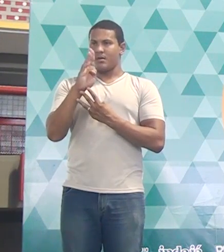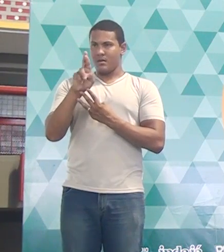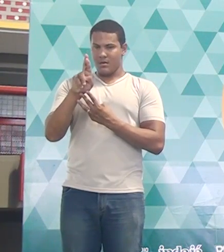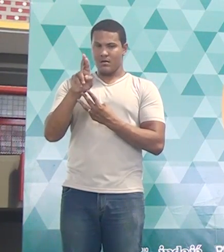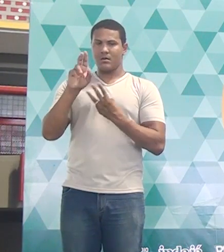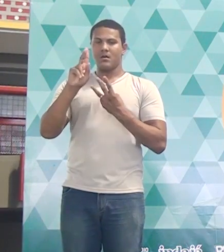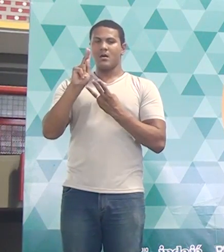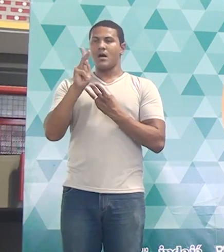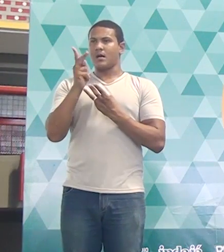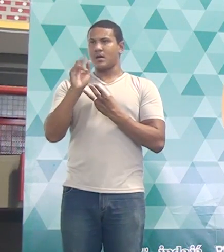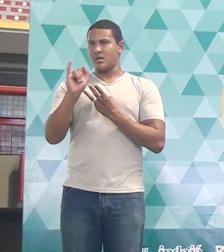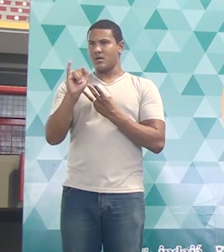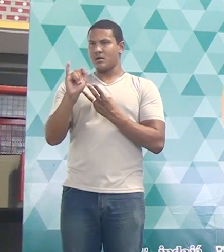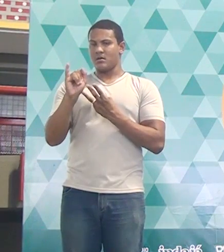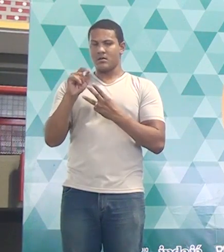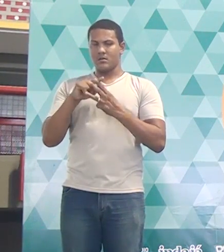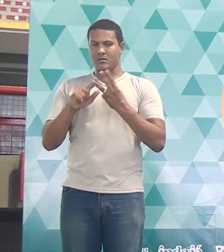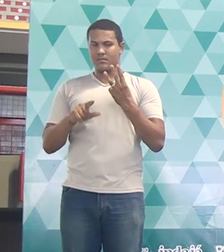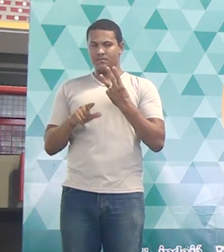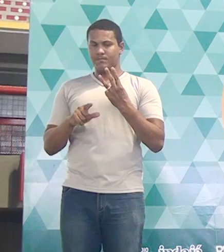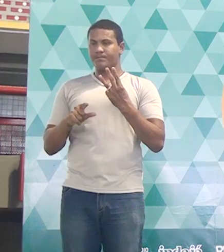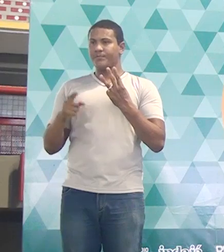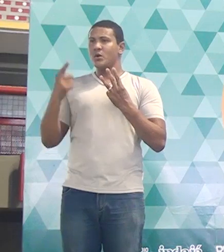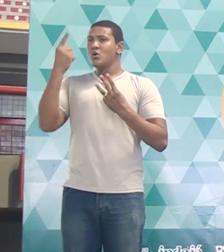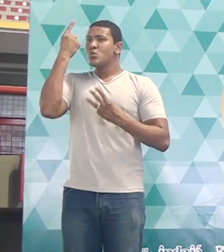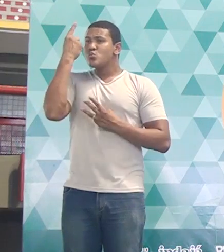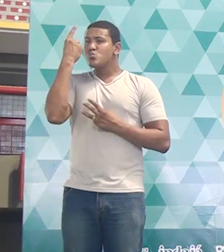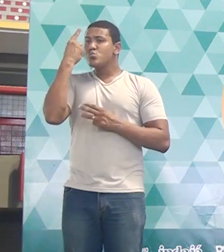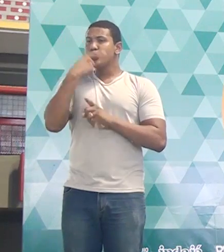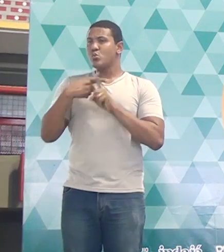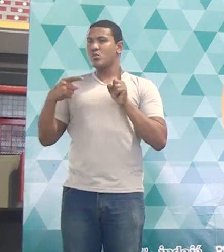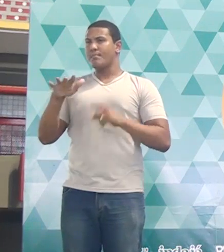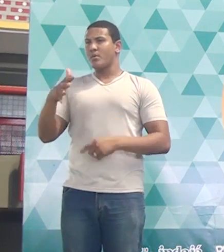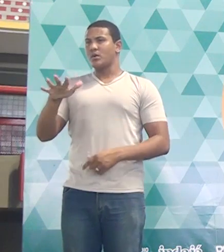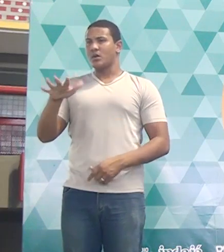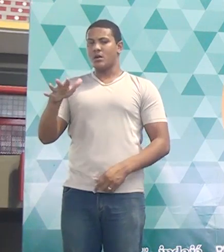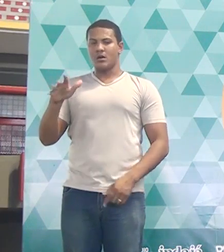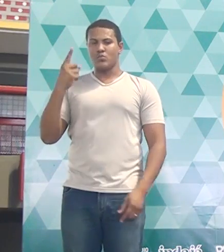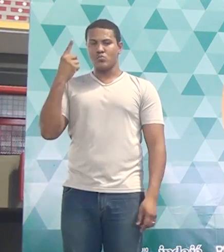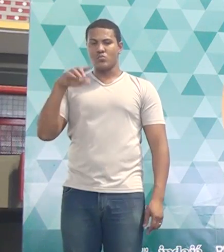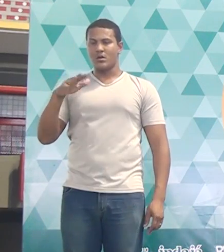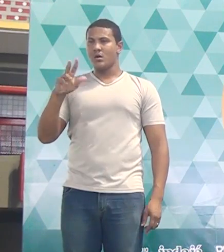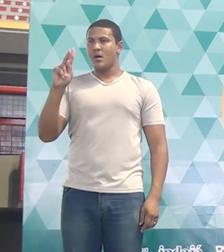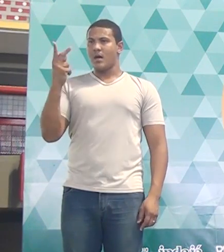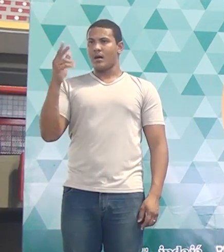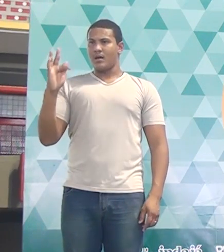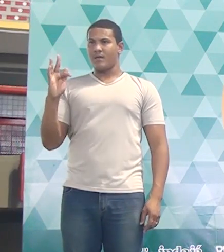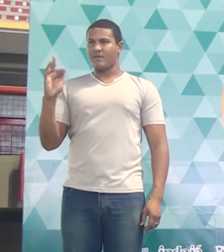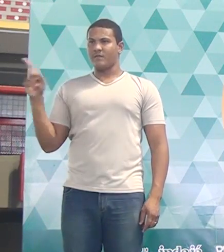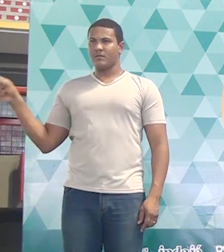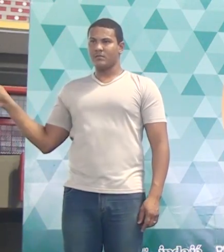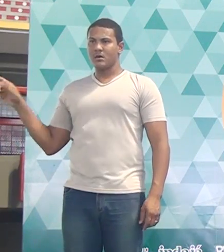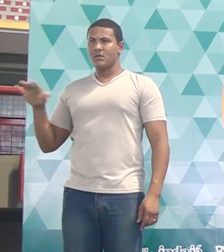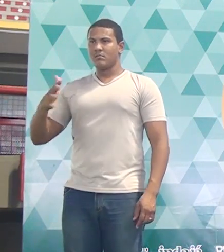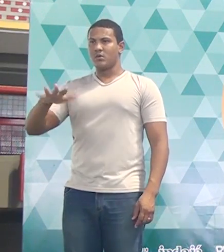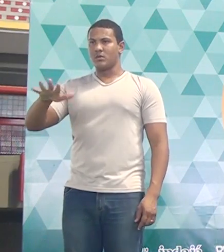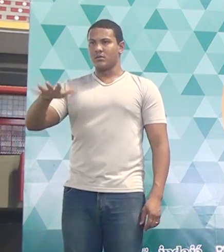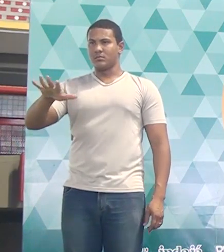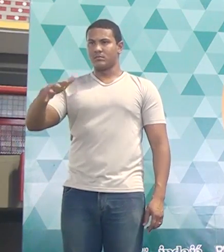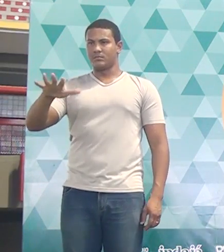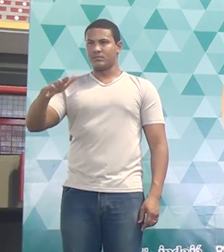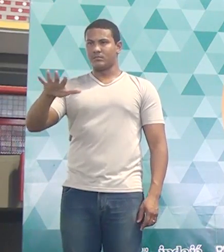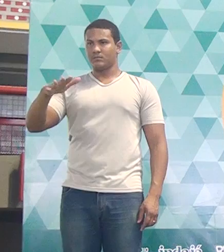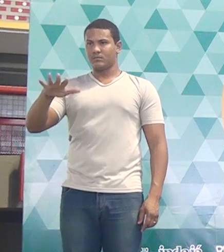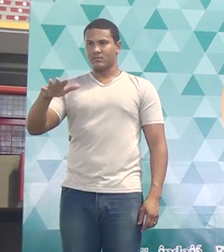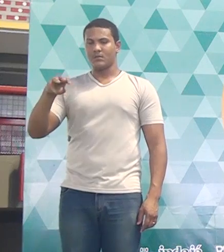moderado, que é o HF. Todos os demais são fracos. Vocês têm isso anotado no livrinho,